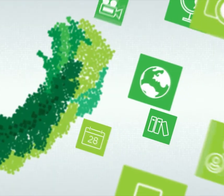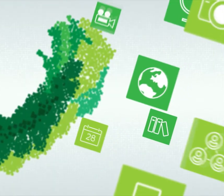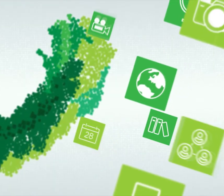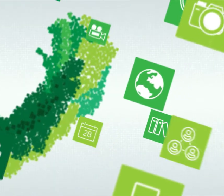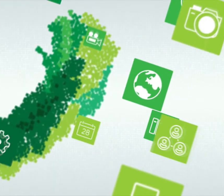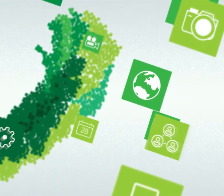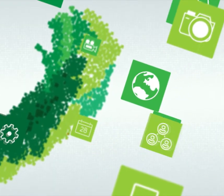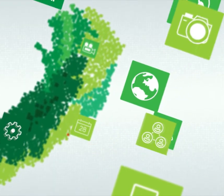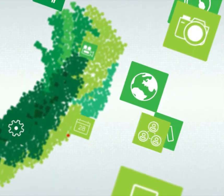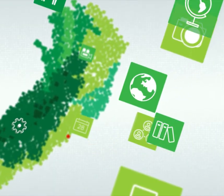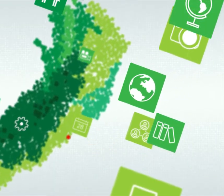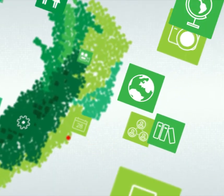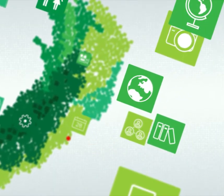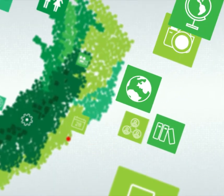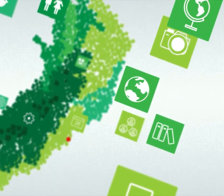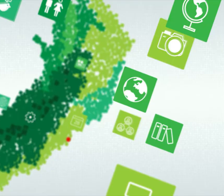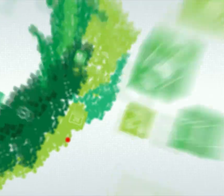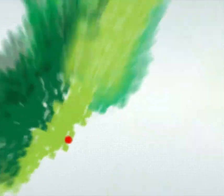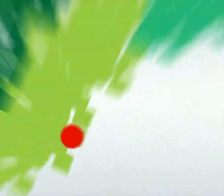E aí